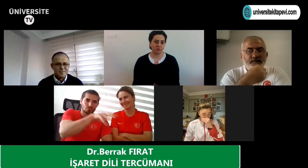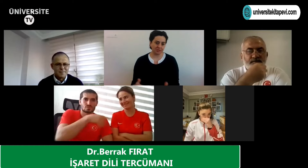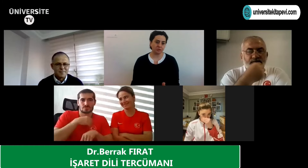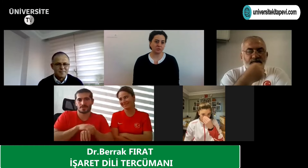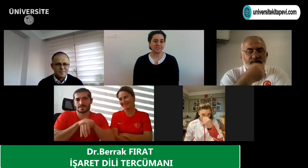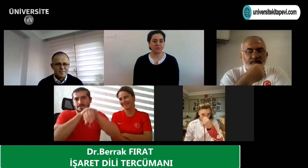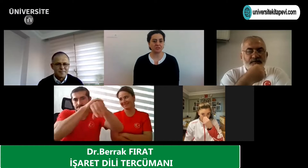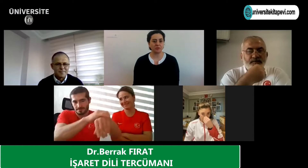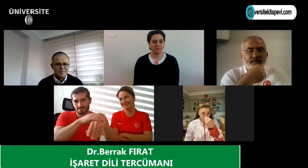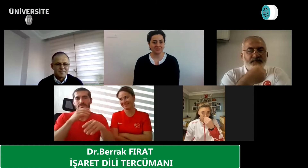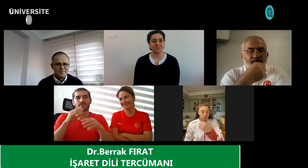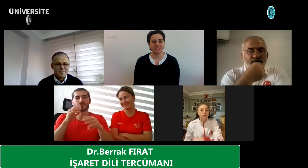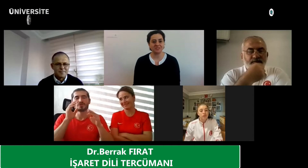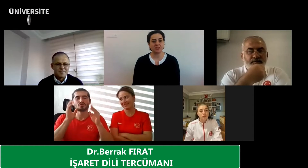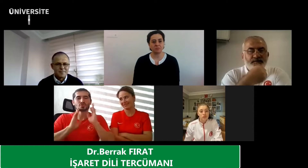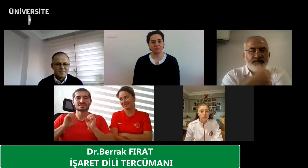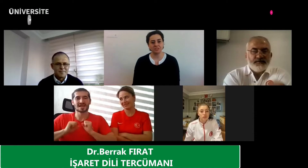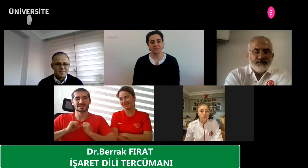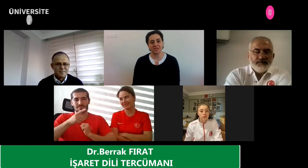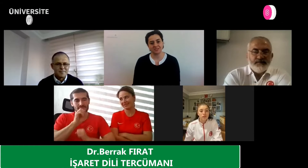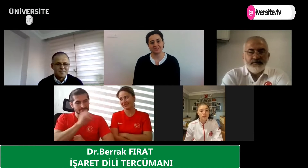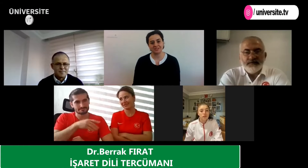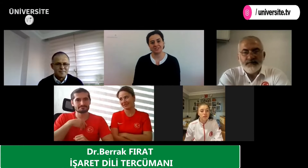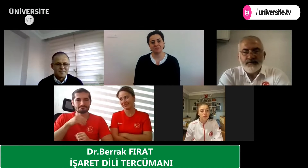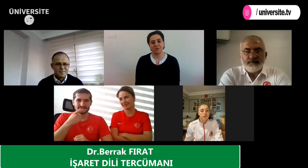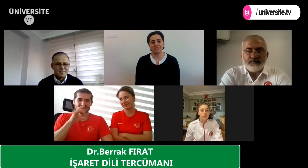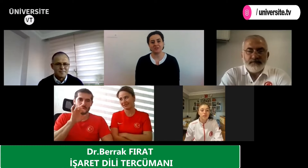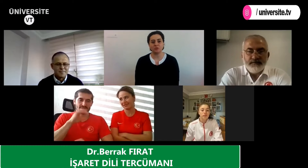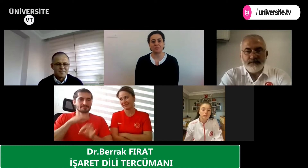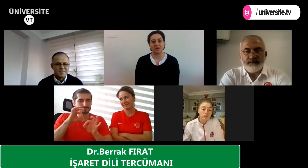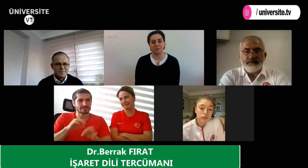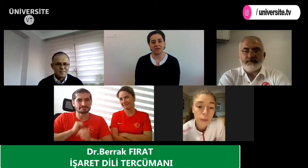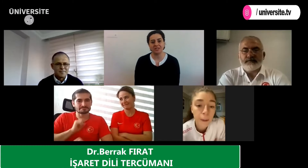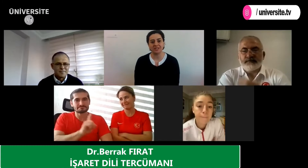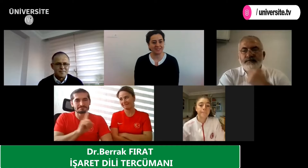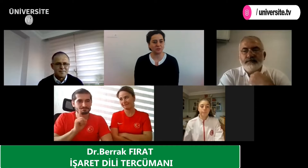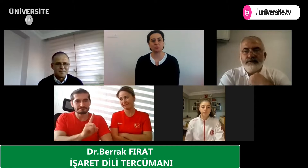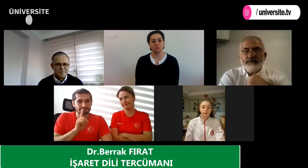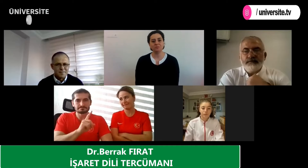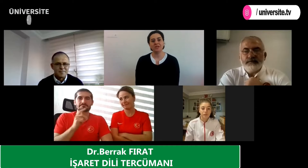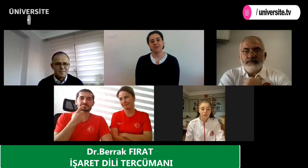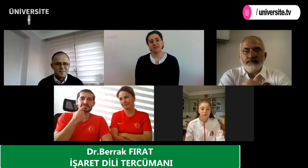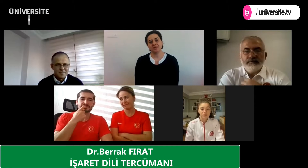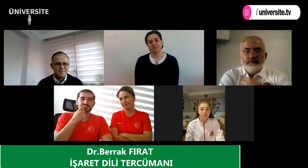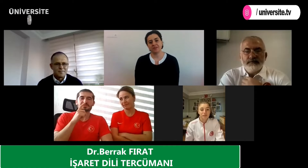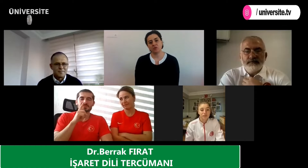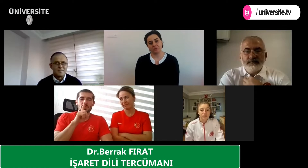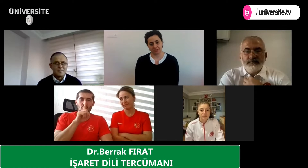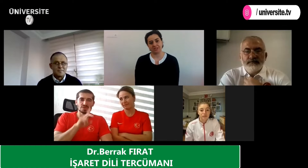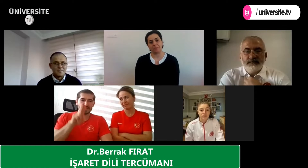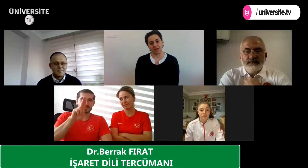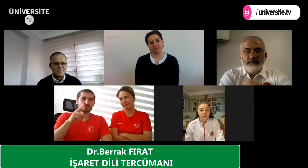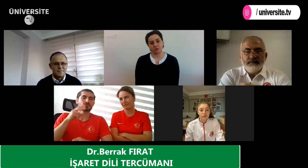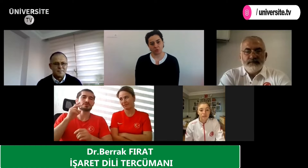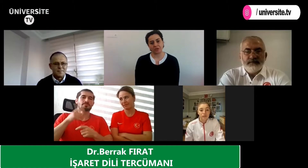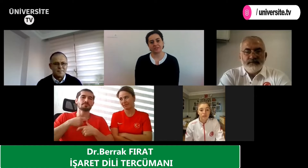bir, o kadar uluslararası platformda bir başarı sağlamamıştı. Ama kendisi gittiği için ben de onunla beraber gidiyordum. Ve o